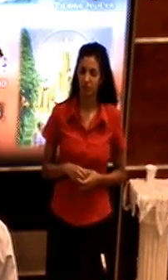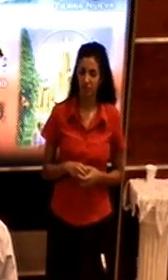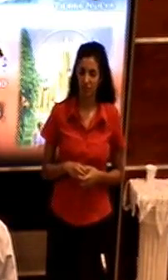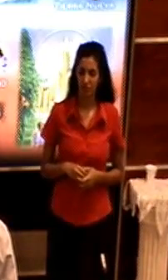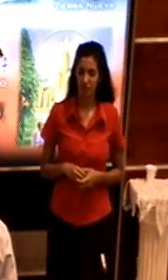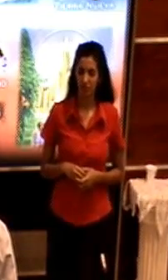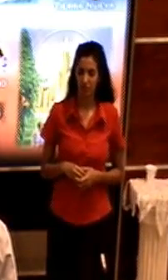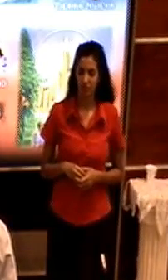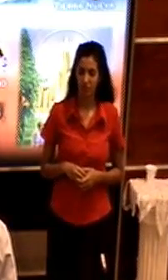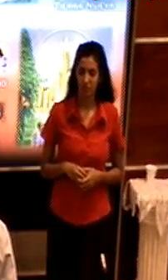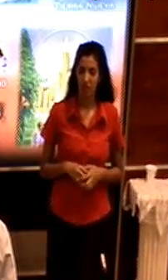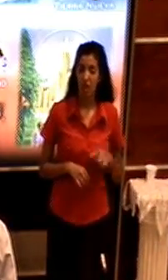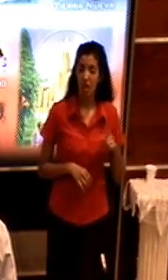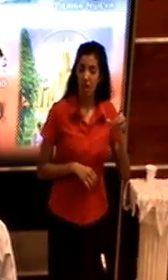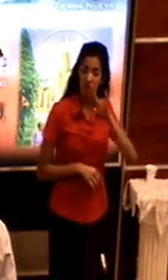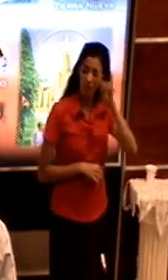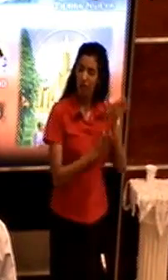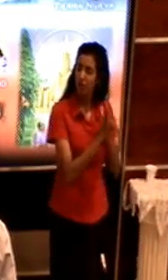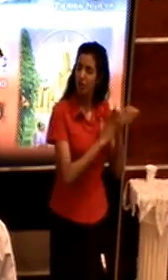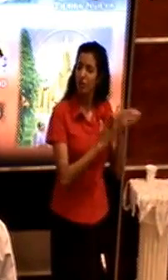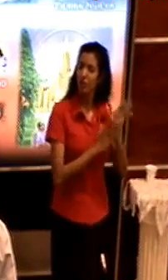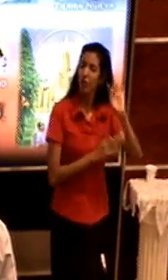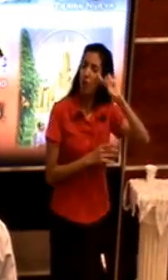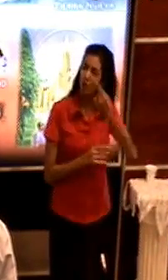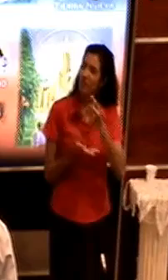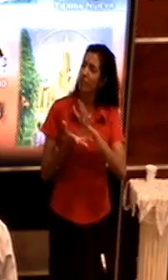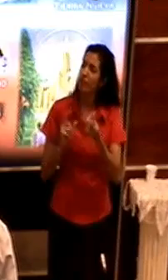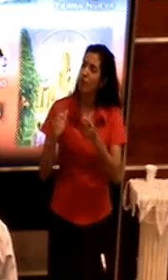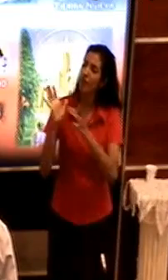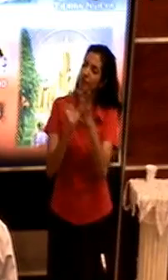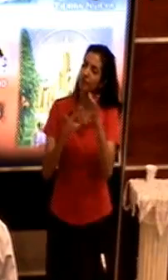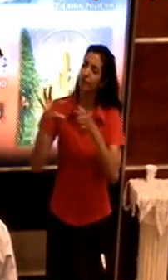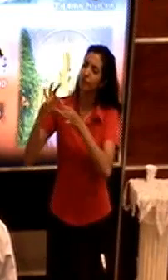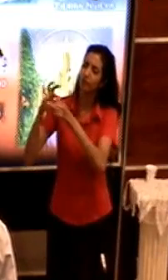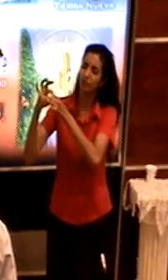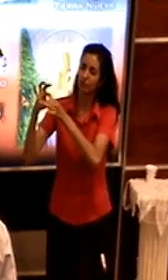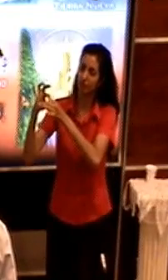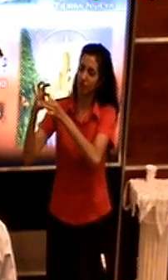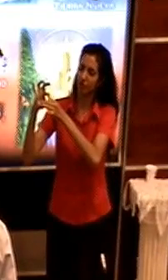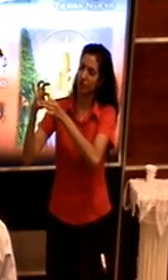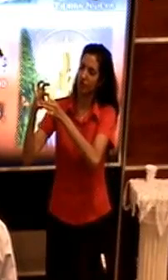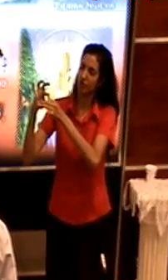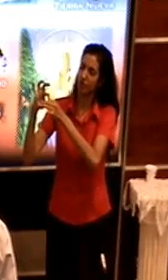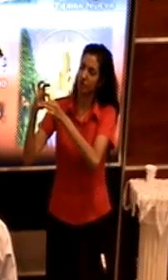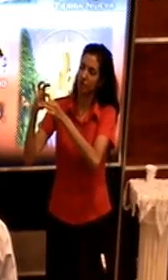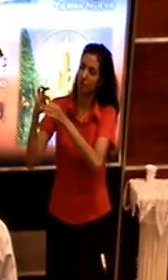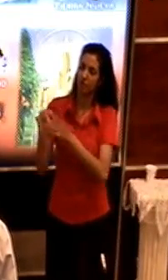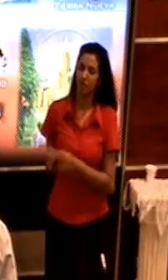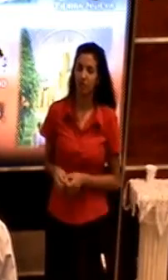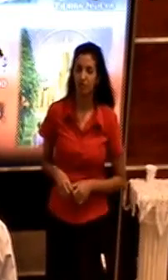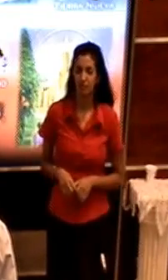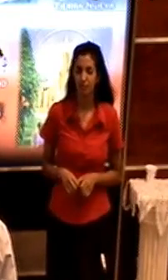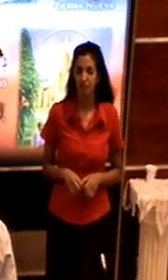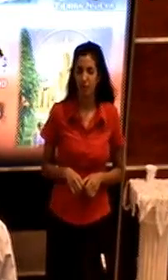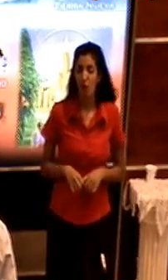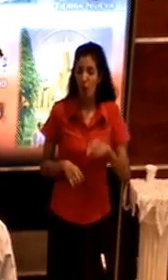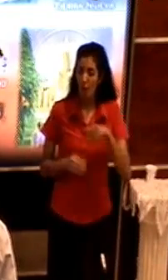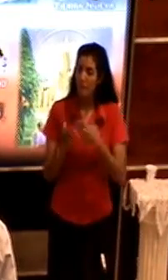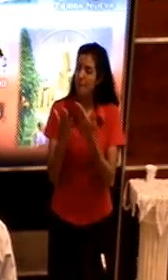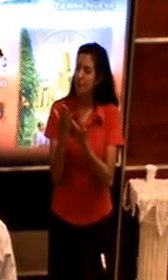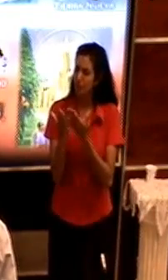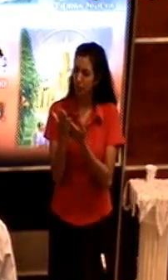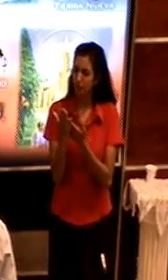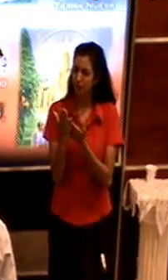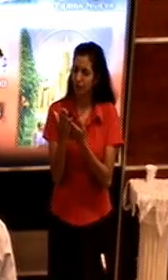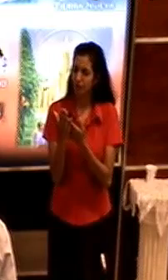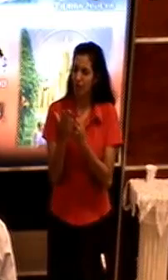Solamente huirán si estamos aferrados a tu poder y a tu gracia. Por eso te ruego, Padre amado, que